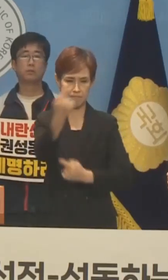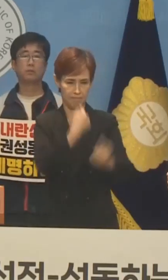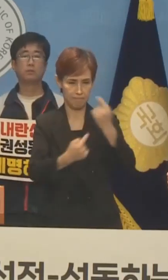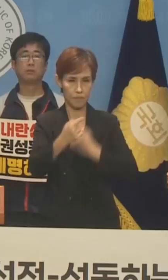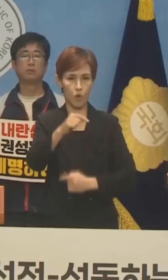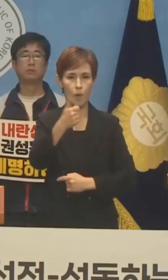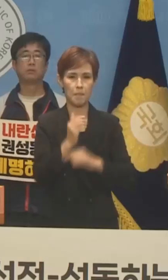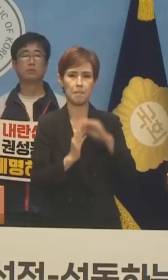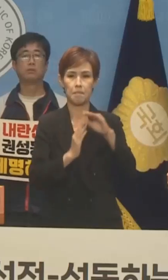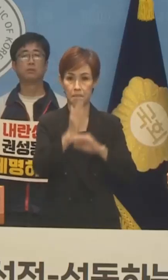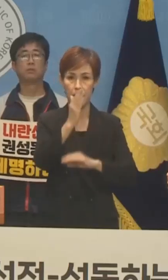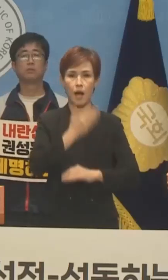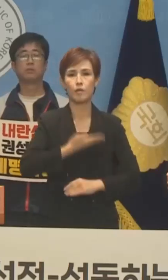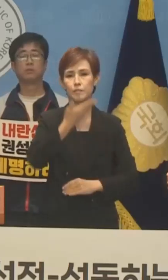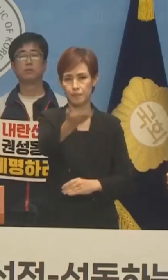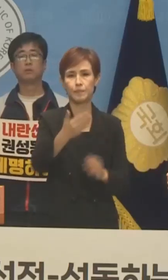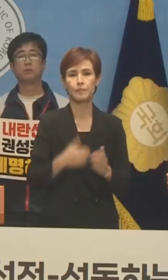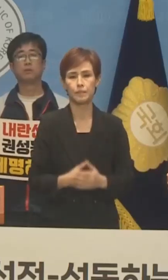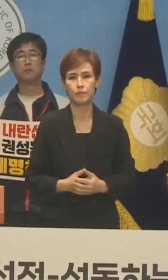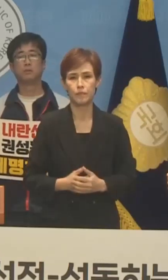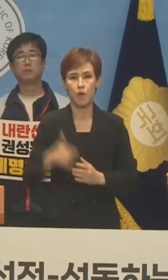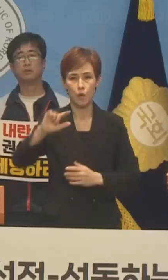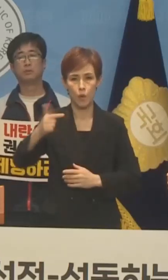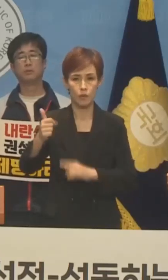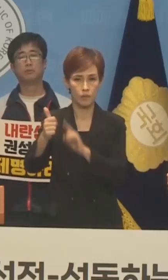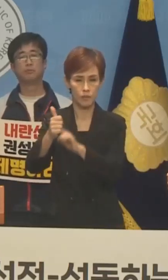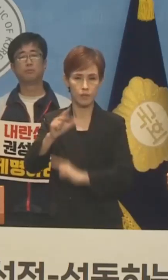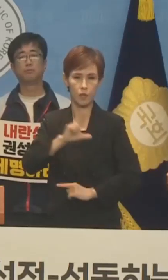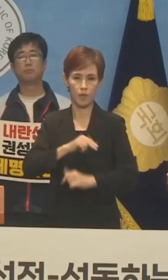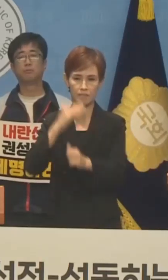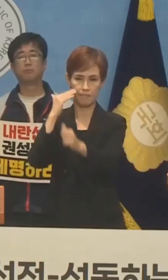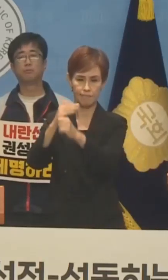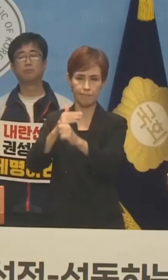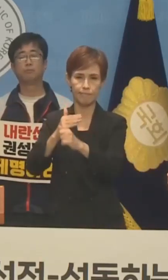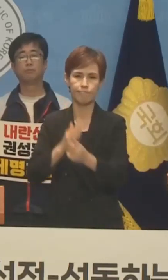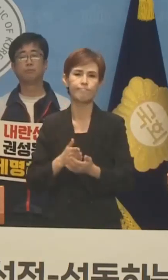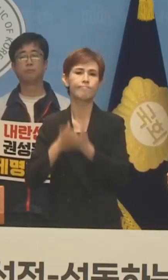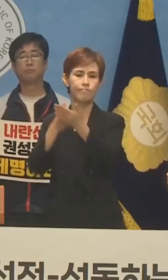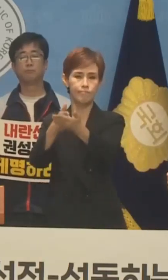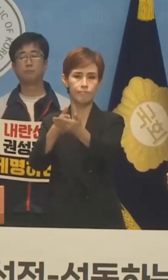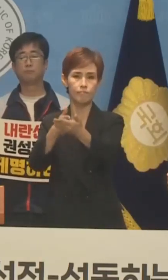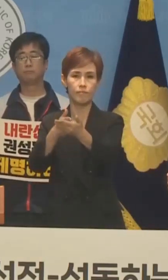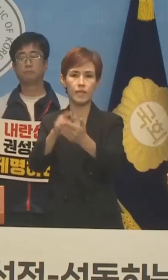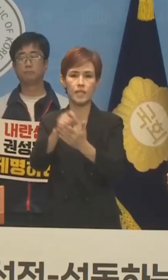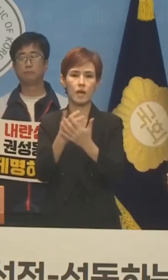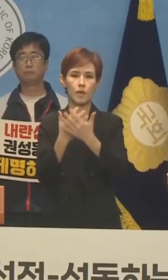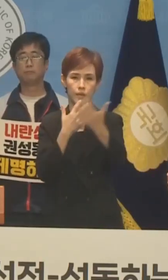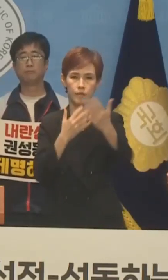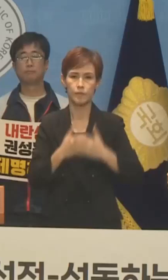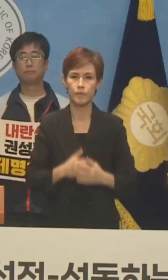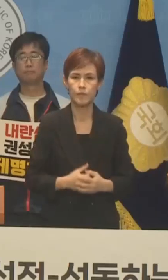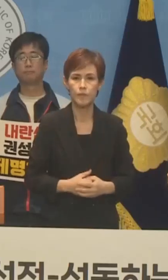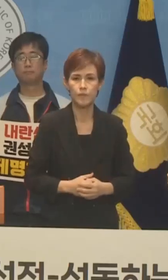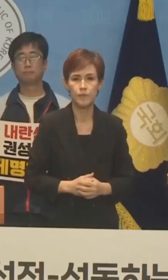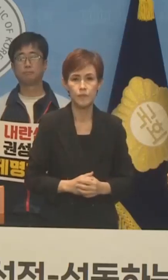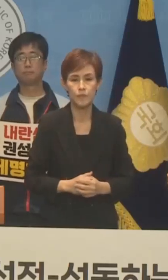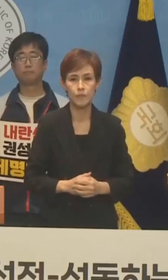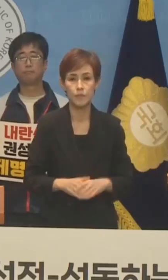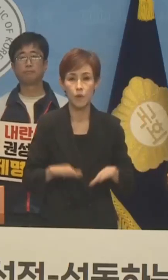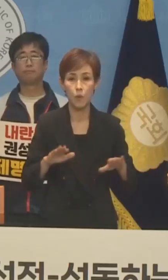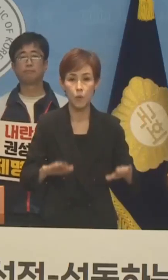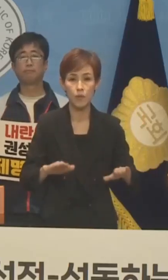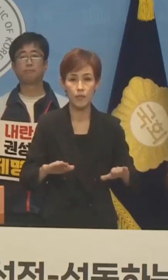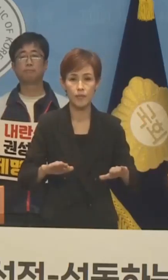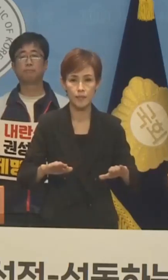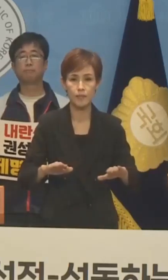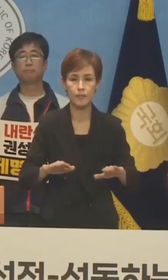5만 명을 돌파했음을 알리고 권성동 의원직 제명을 강력히 촉구하는 기자회견을 진행합니다. 오늘